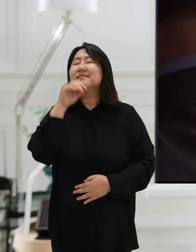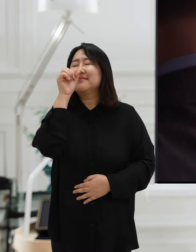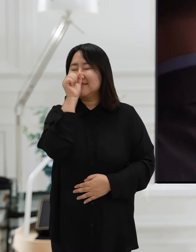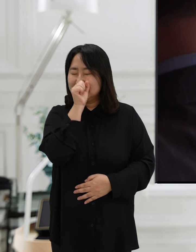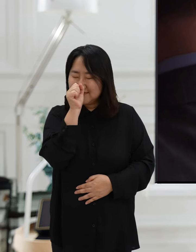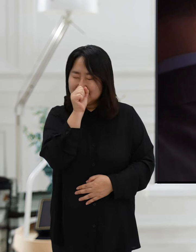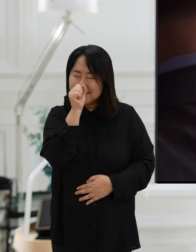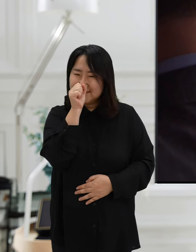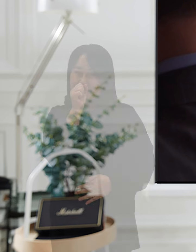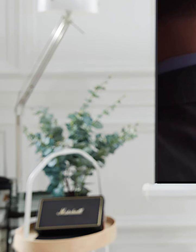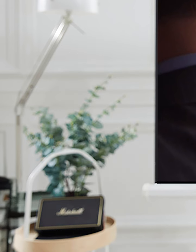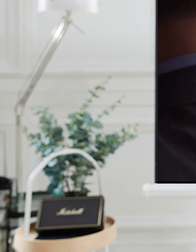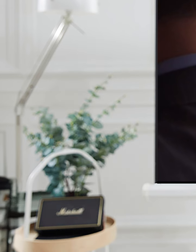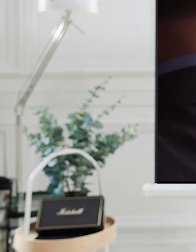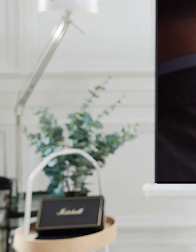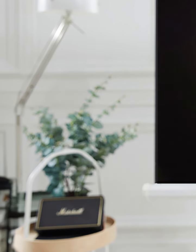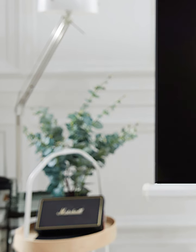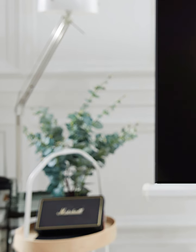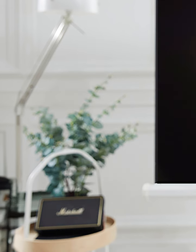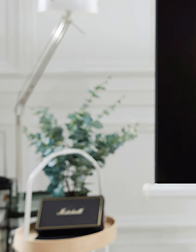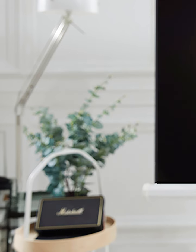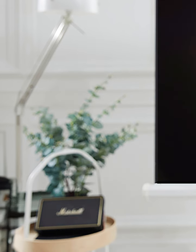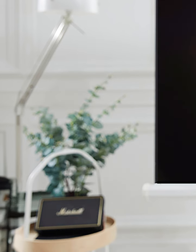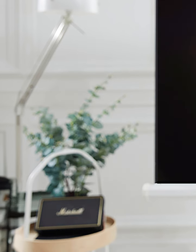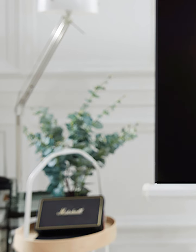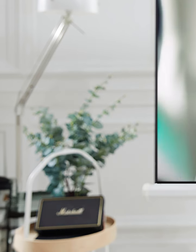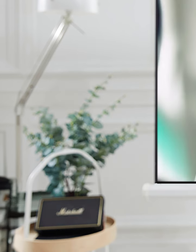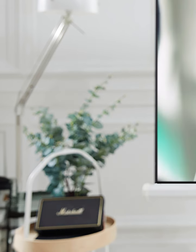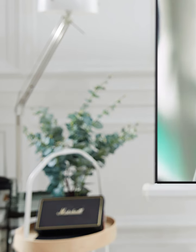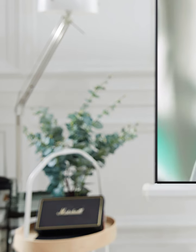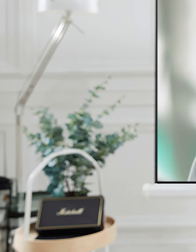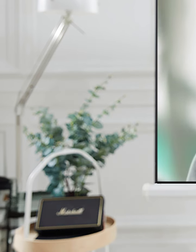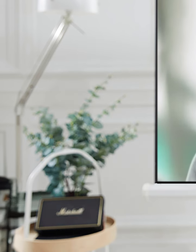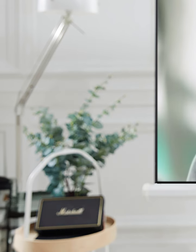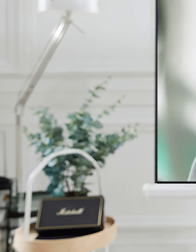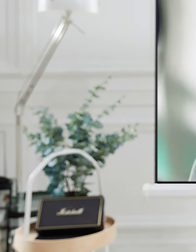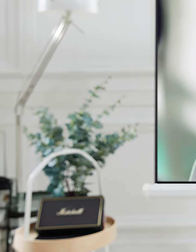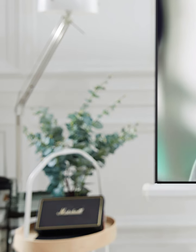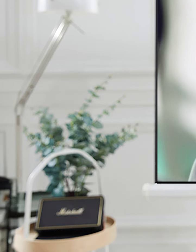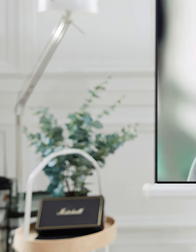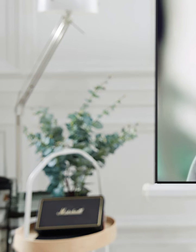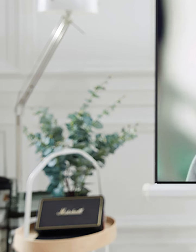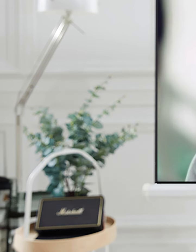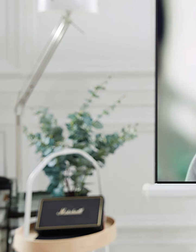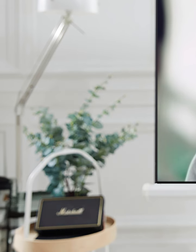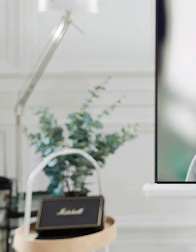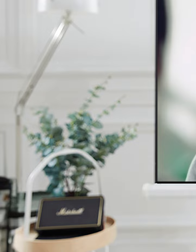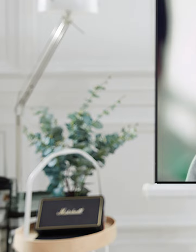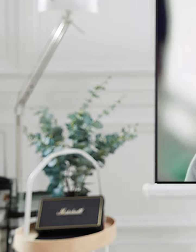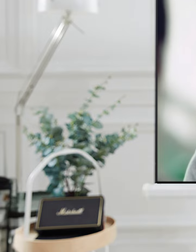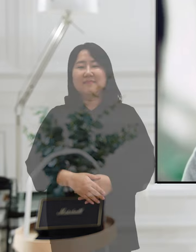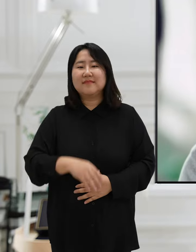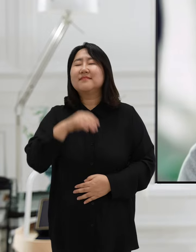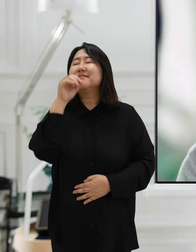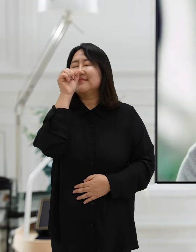변호사님 좋아해요. 내가 서달미 씨를 좋아해요.